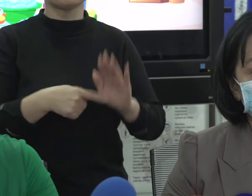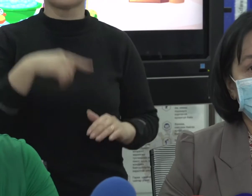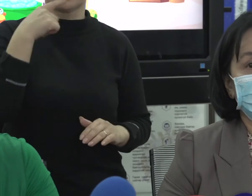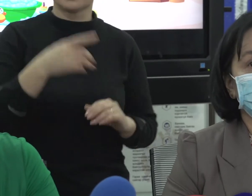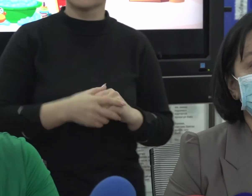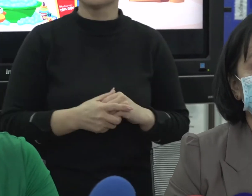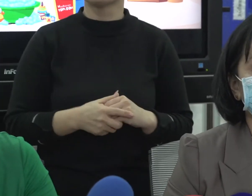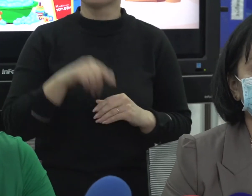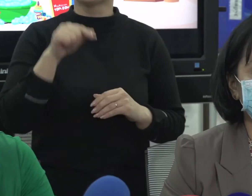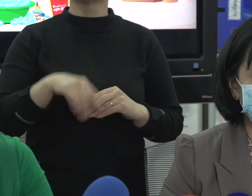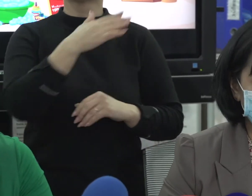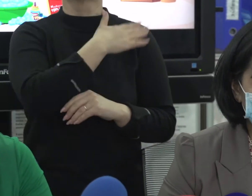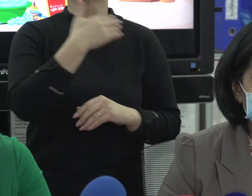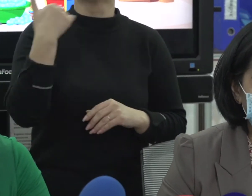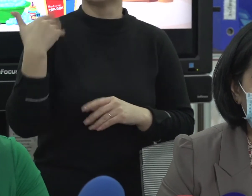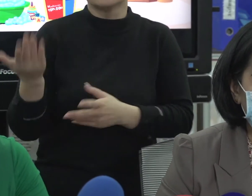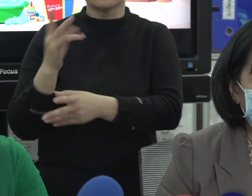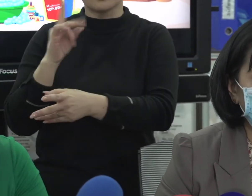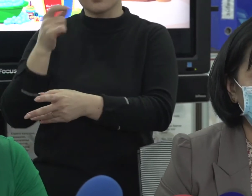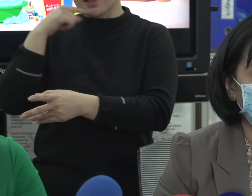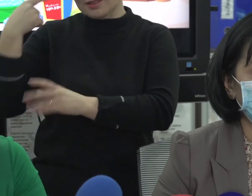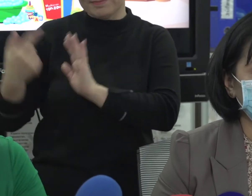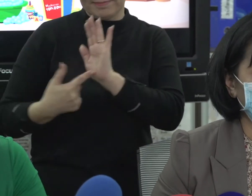ингээд өнгөрсөн